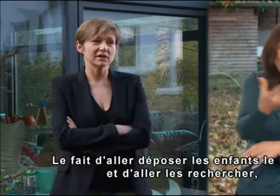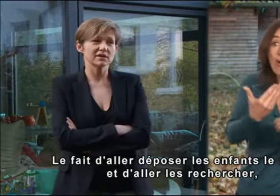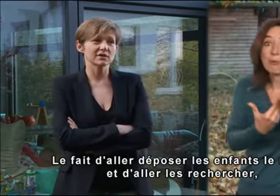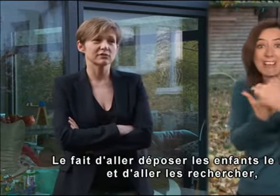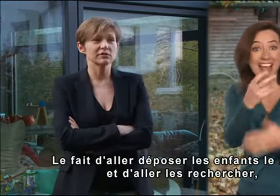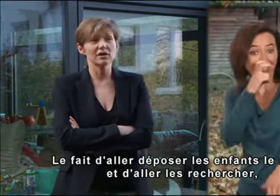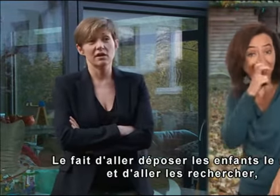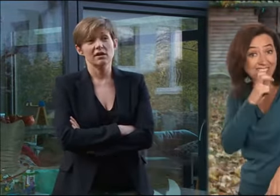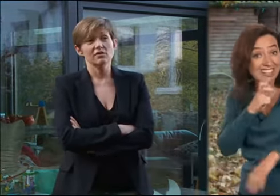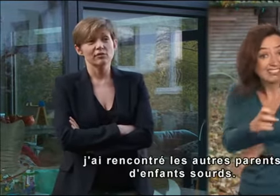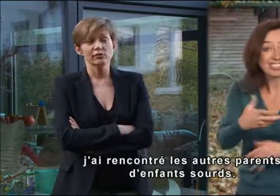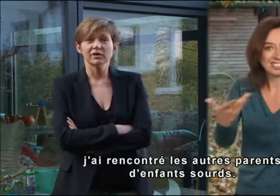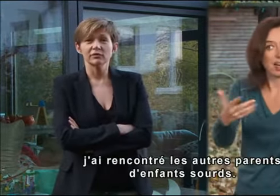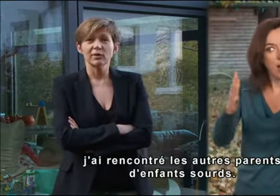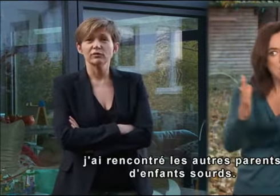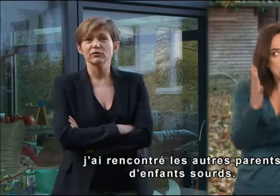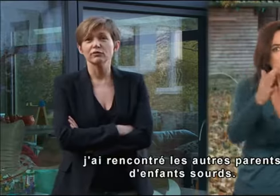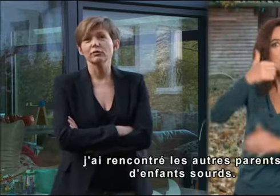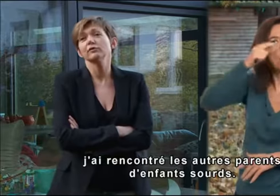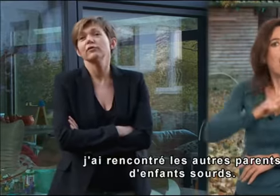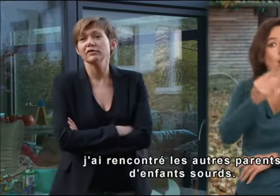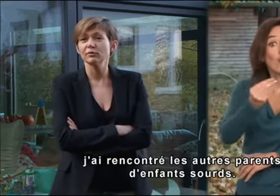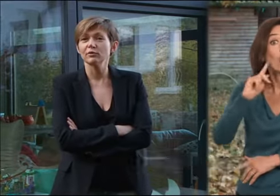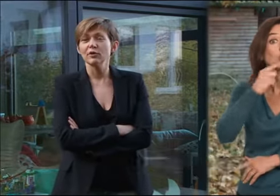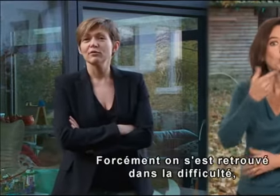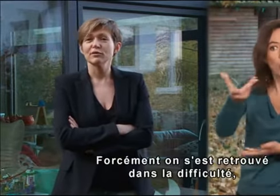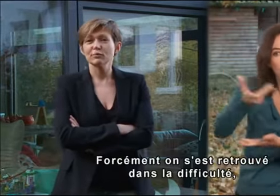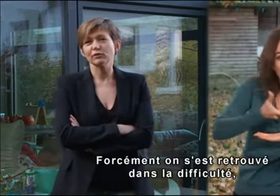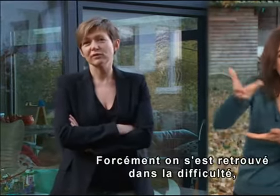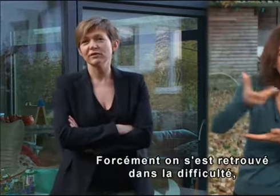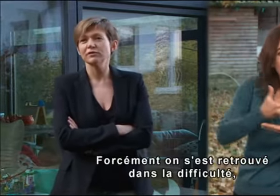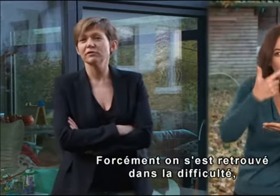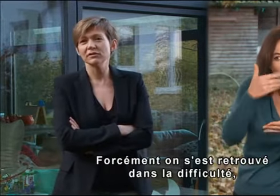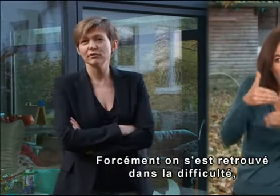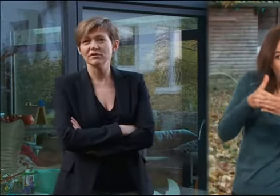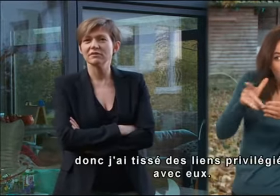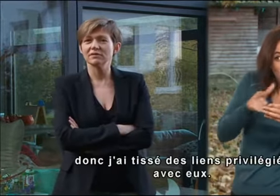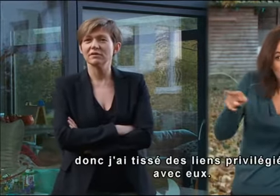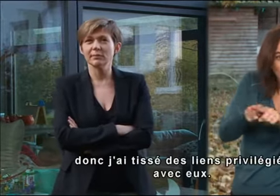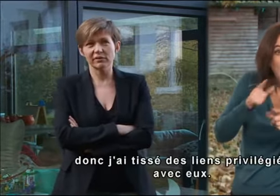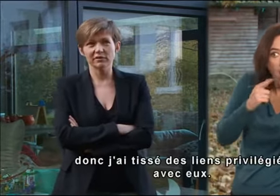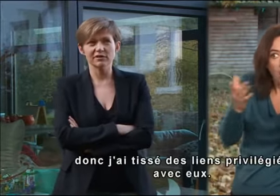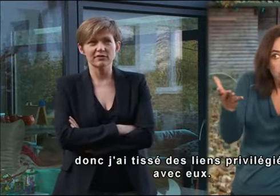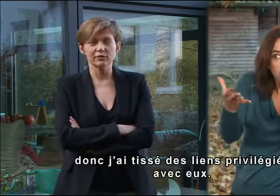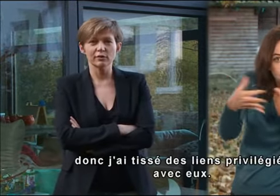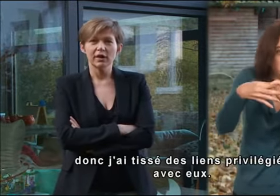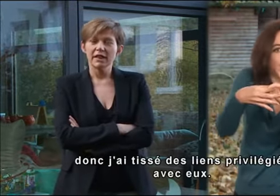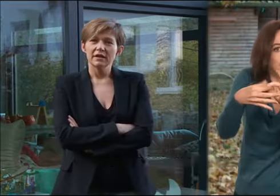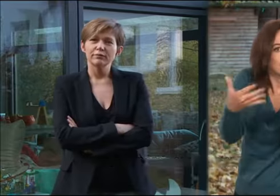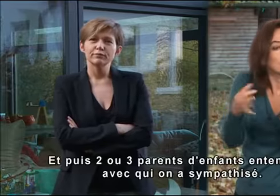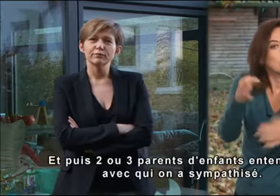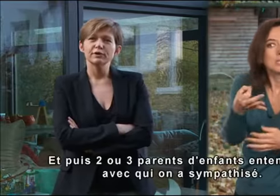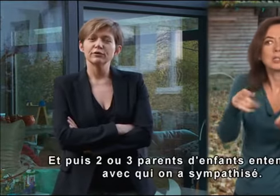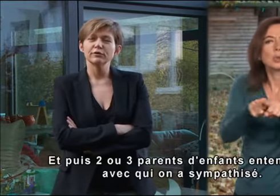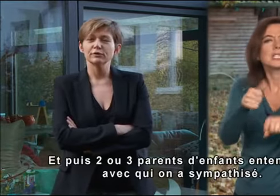d'aller les rechercher. Donc déjà, j'ai rencontré les autres parents d'enfants sourds. Donc forcément, on s'est un peu retrouvés dans les difficultés. Donc j'ai tissé des liens privilégiés avec eux.